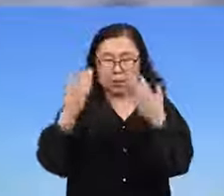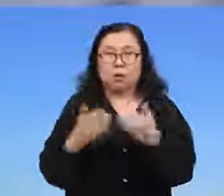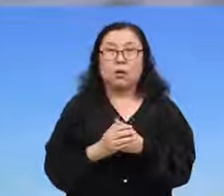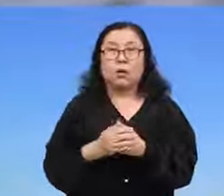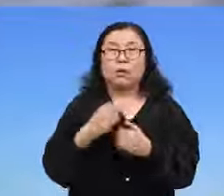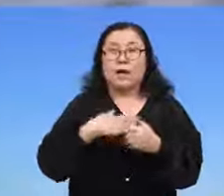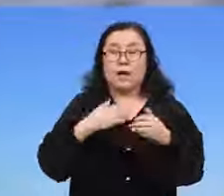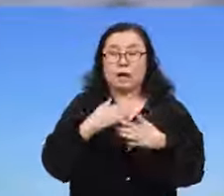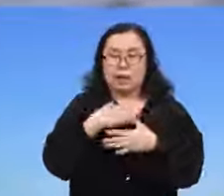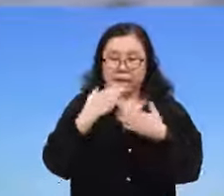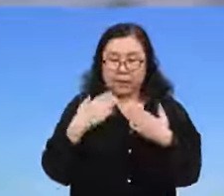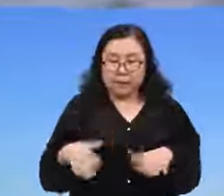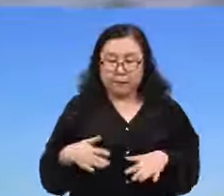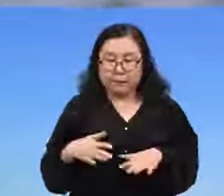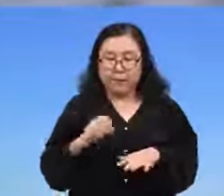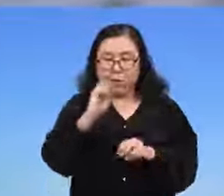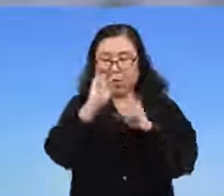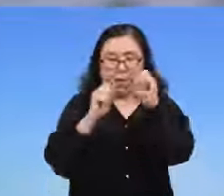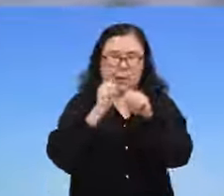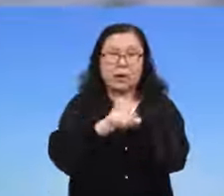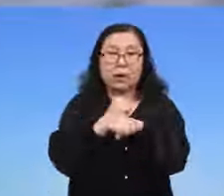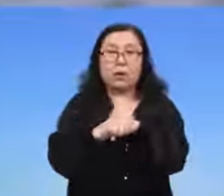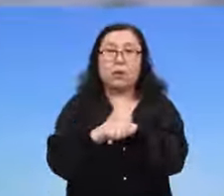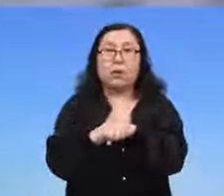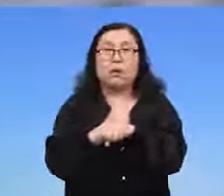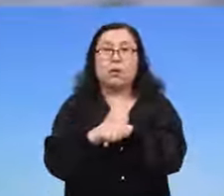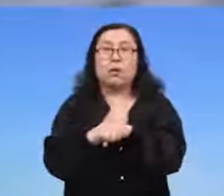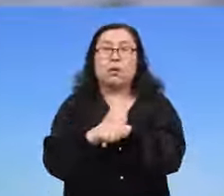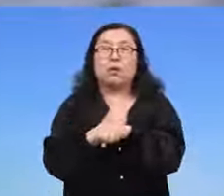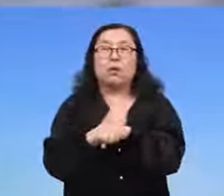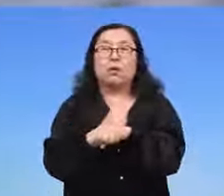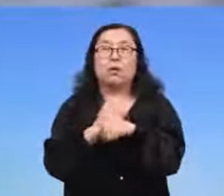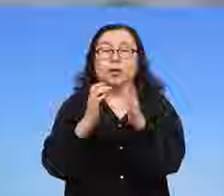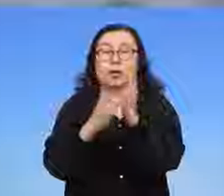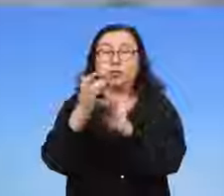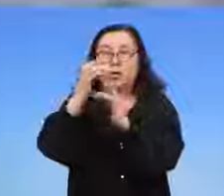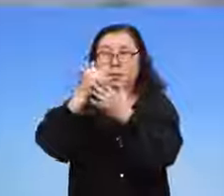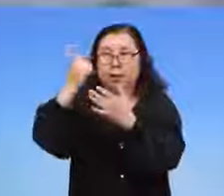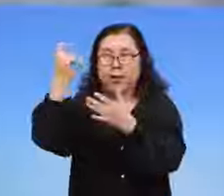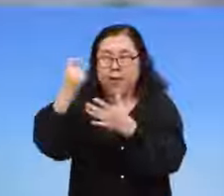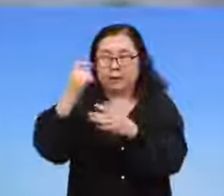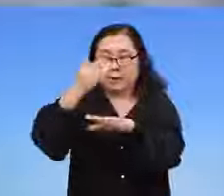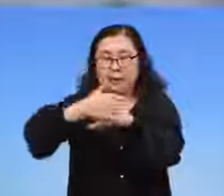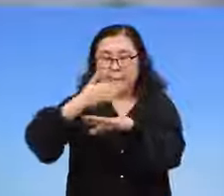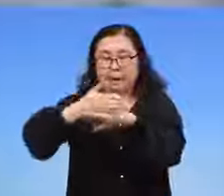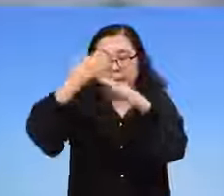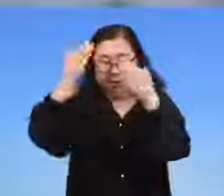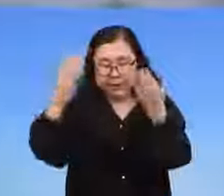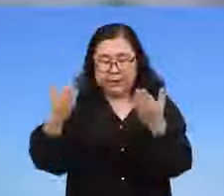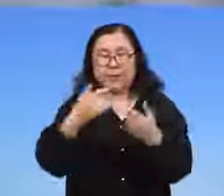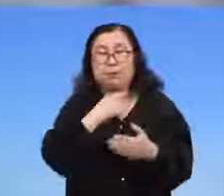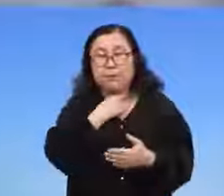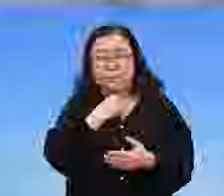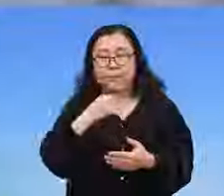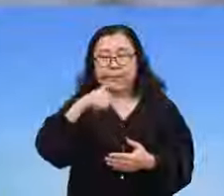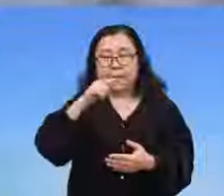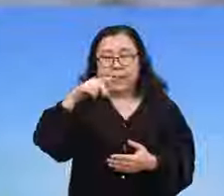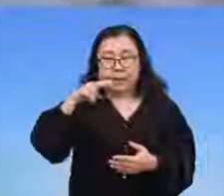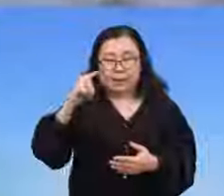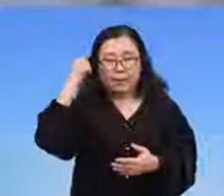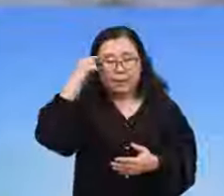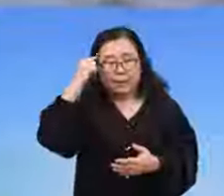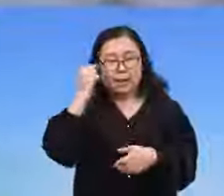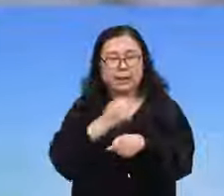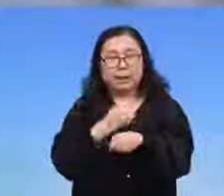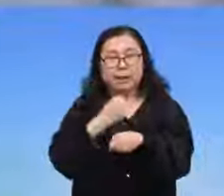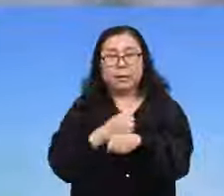감사하고, 나의 연약함을 고백하고 그분의 강함을 감사하고, 가사를 생각하시면서